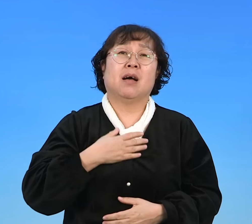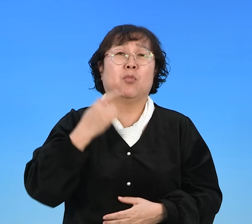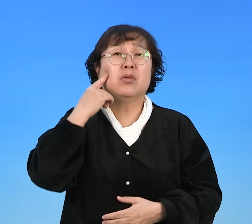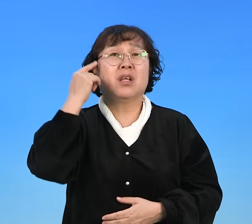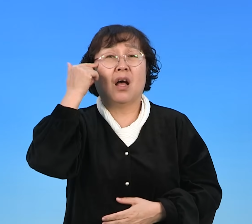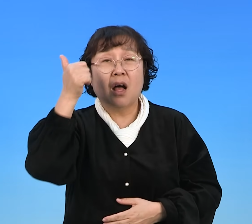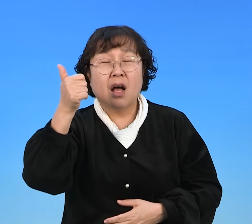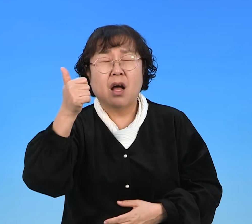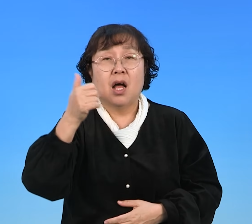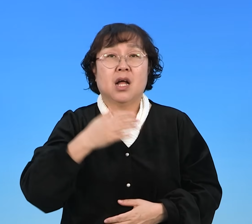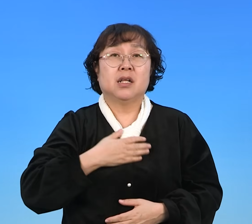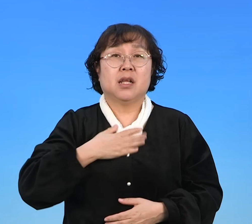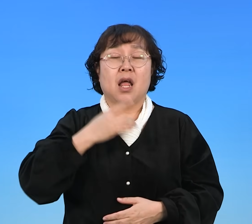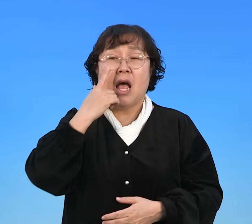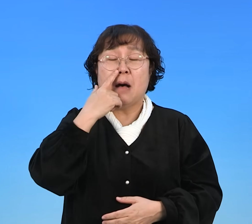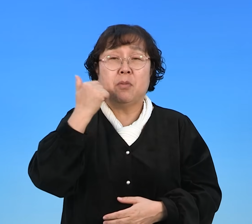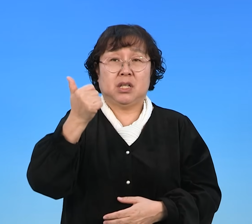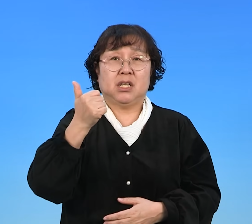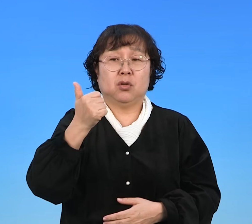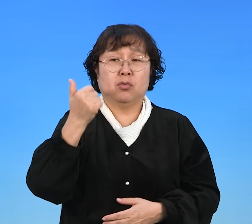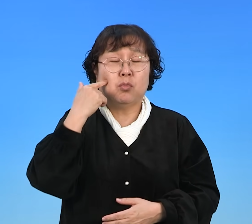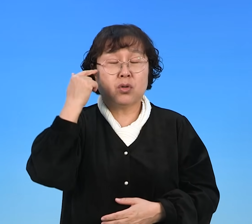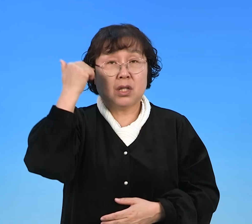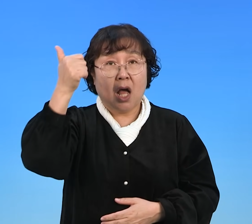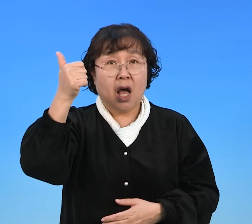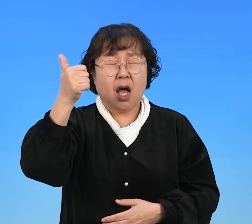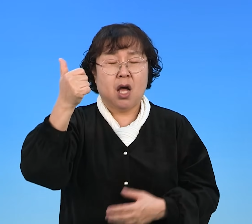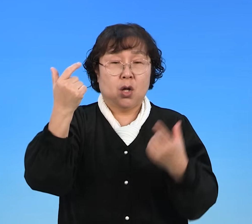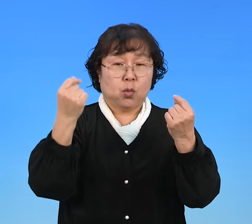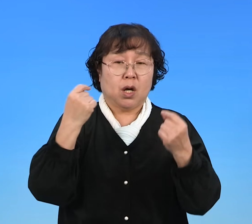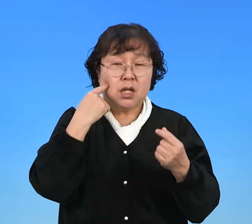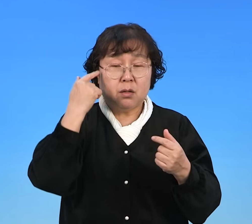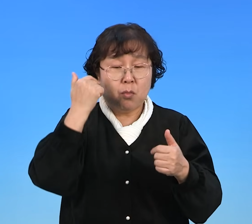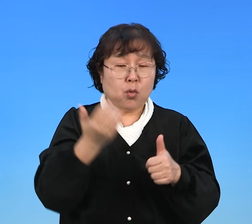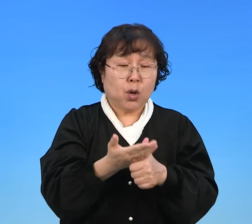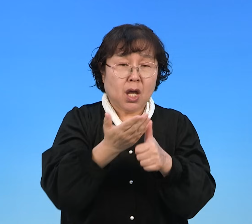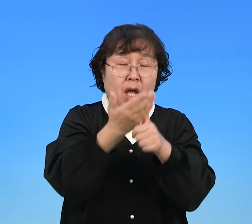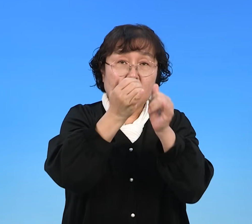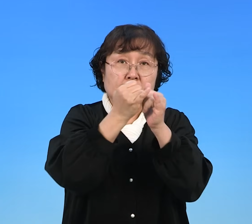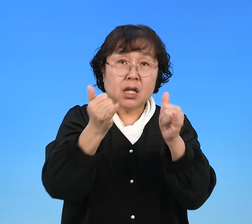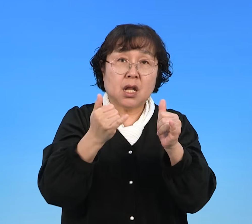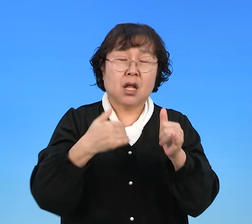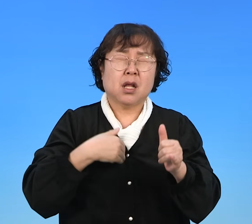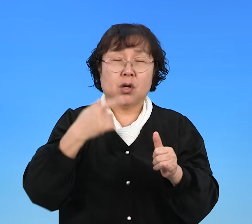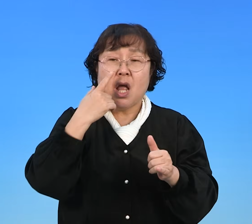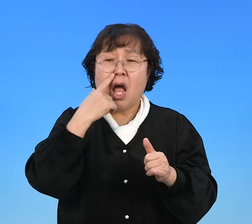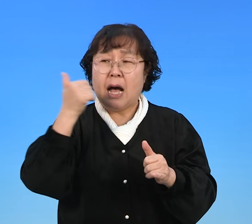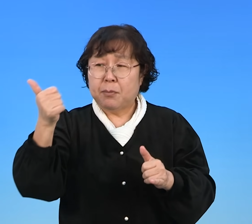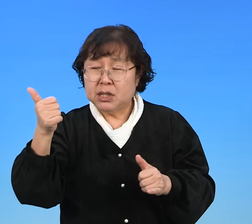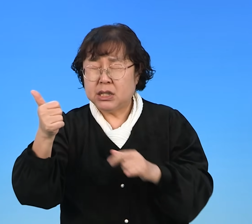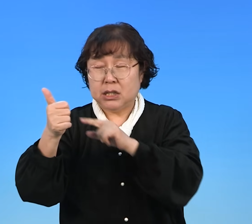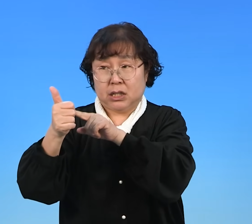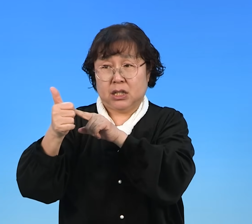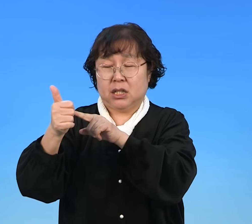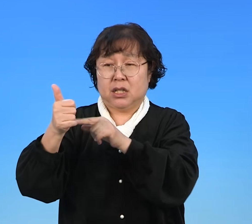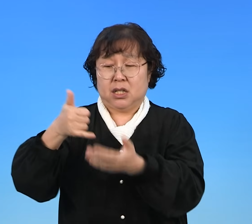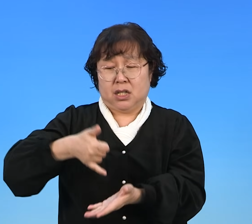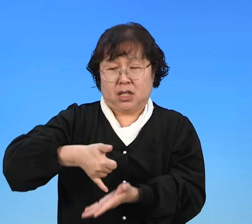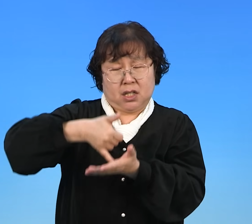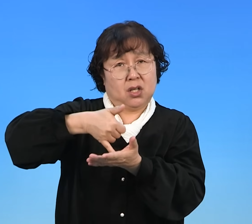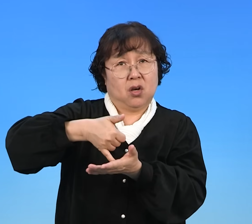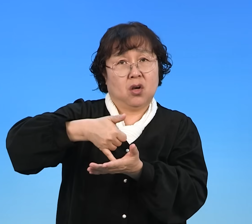저는 목사잖아요. 제 아버지도 목사님이셨잖아요. 똑같은 목회자인데 나는 왜 우리 어머니, 우리